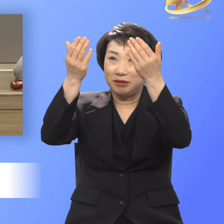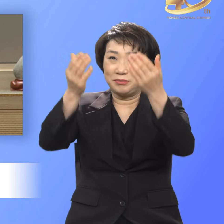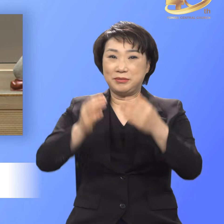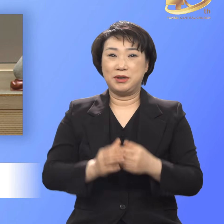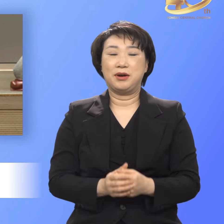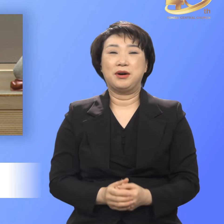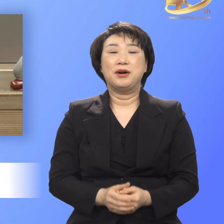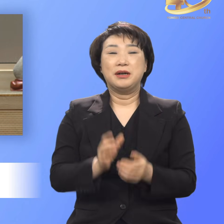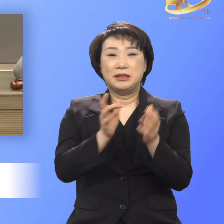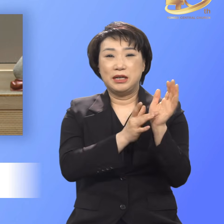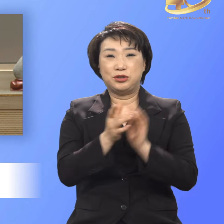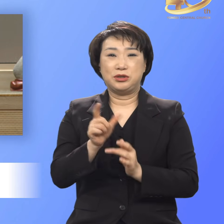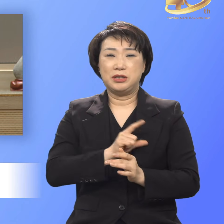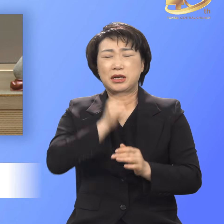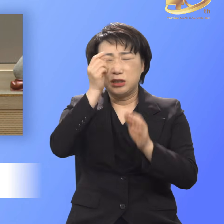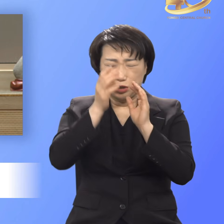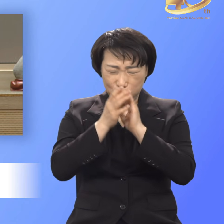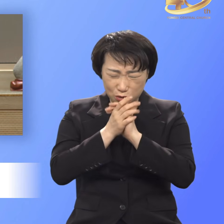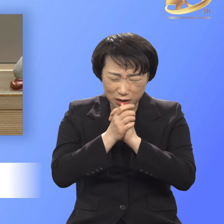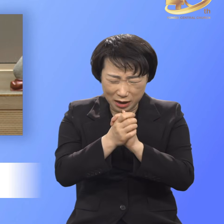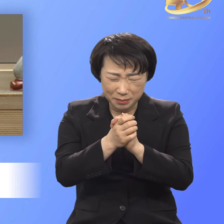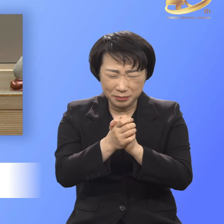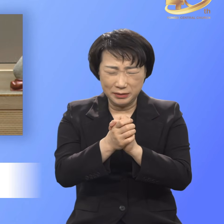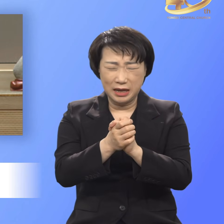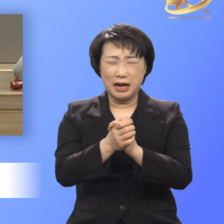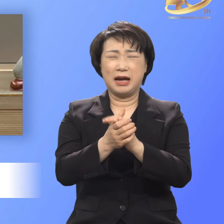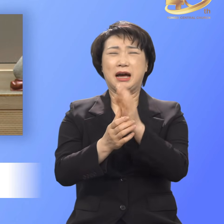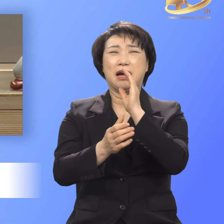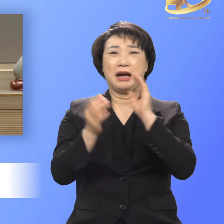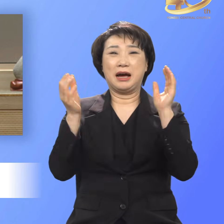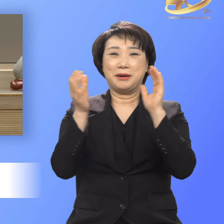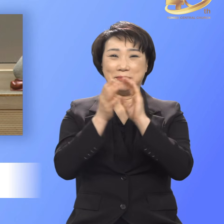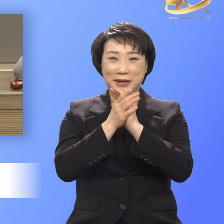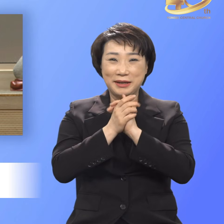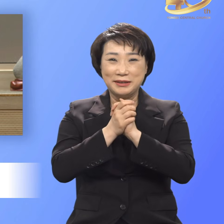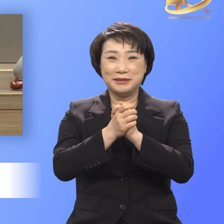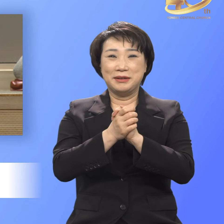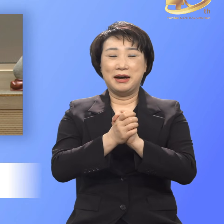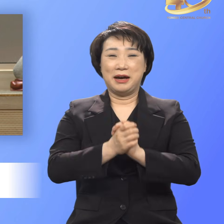주님께 올려드리오며 예수님의 이름으로 기도하옵나이다.